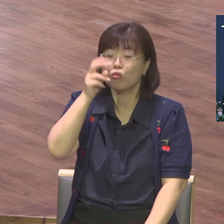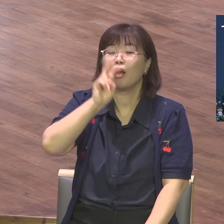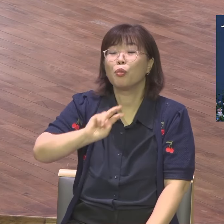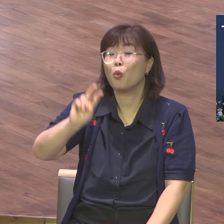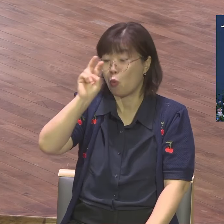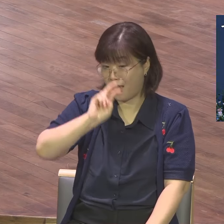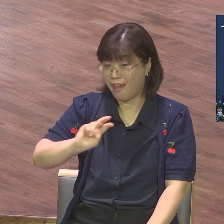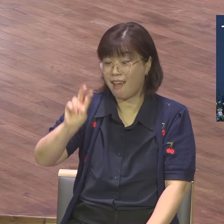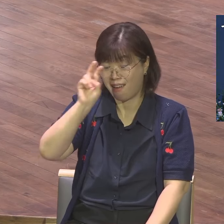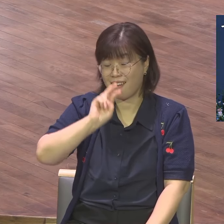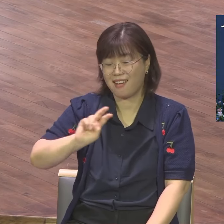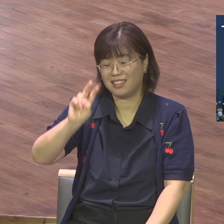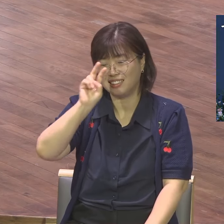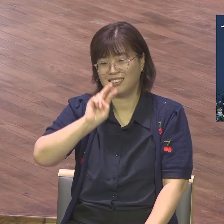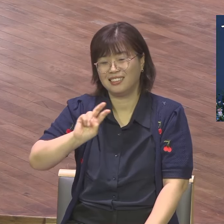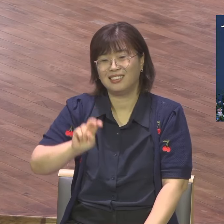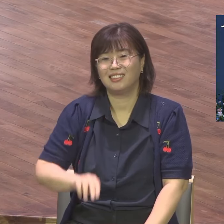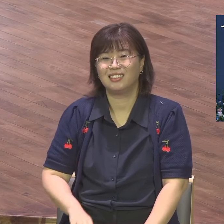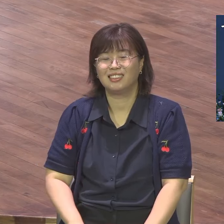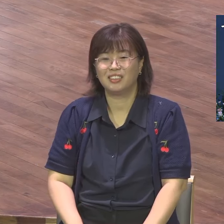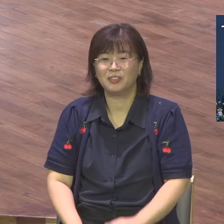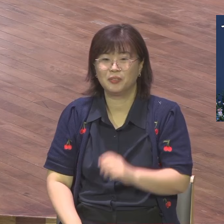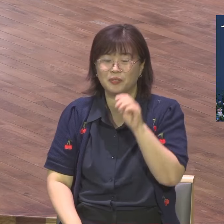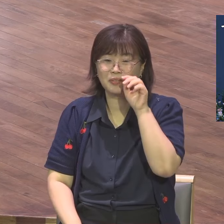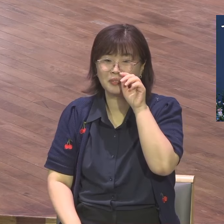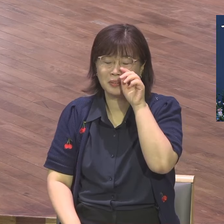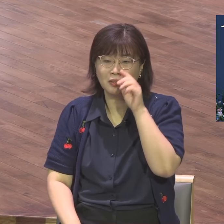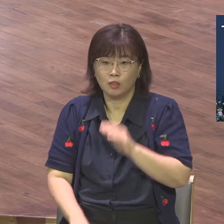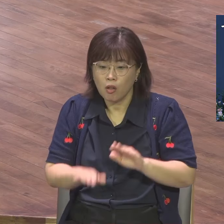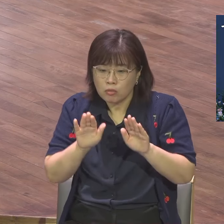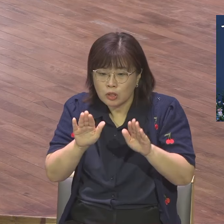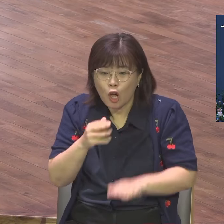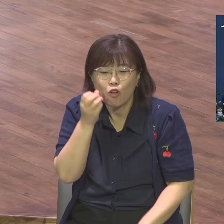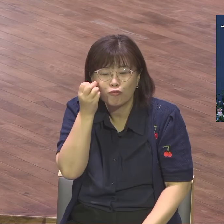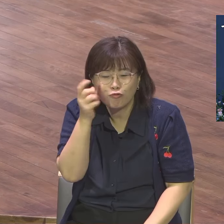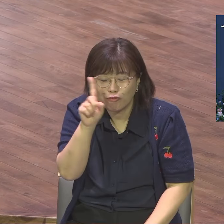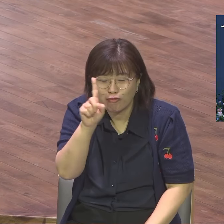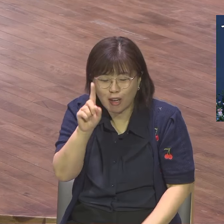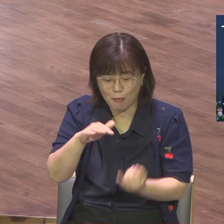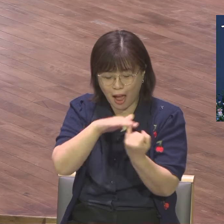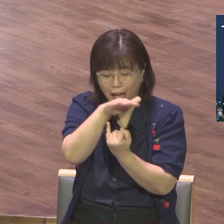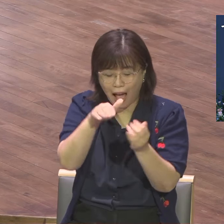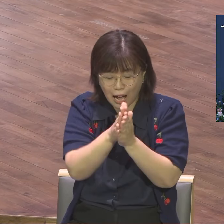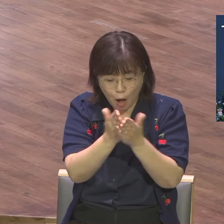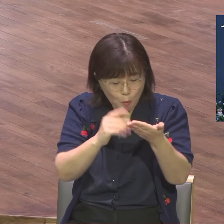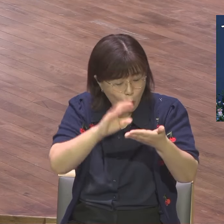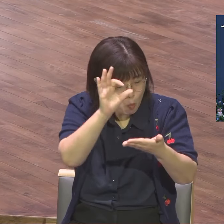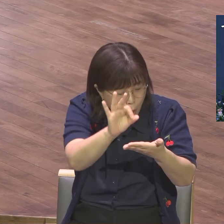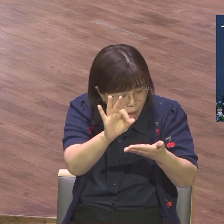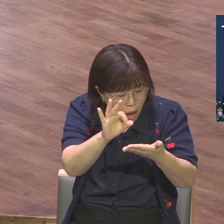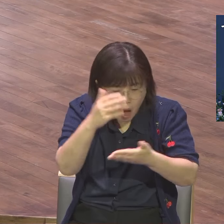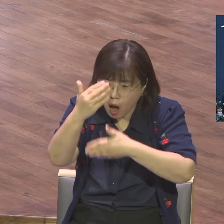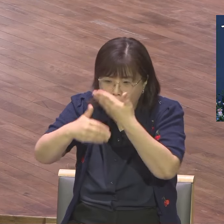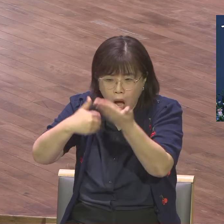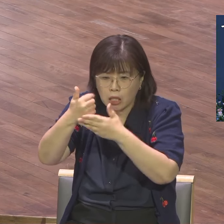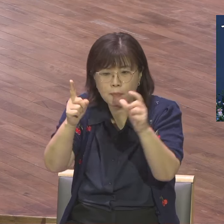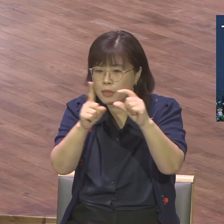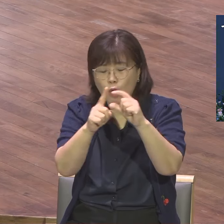이 아가서는 하나님이라는 단어가 한 번도 나오지 않고 어떤